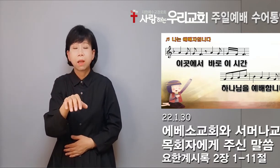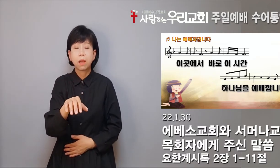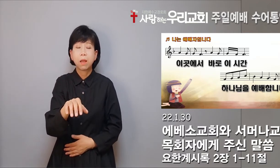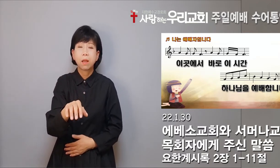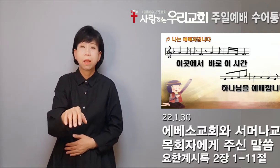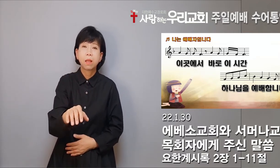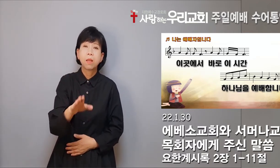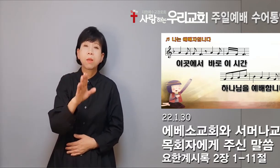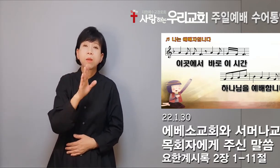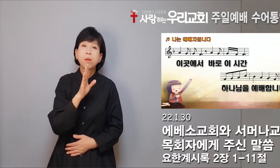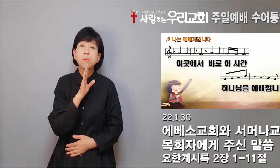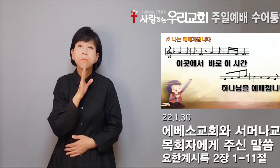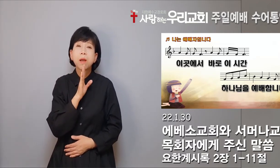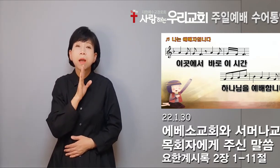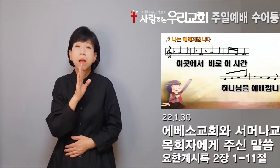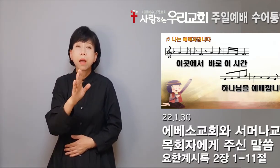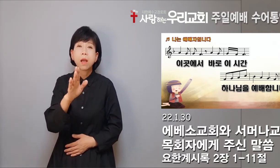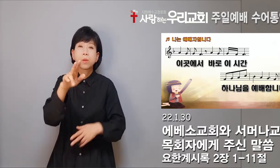이곳에서